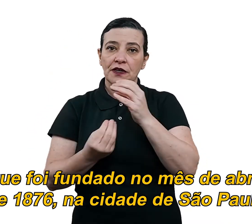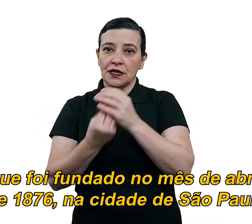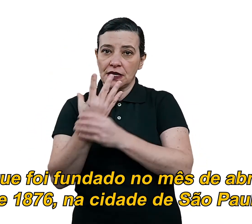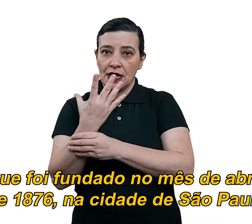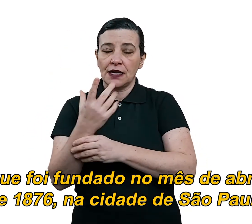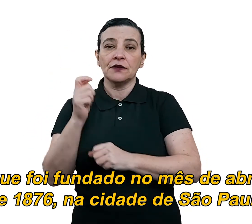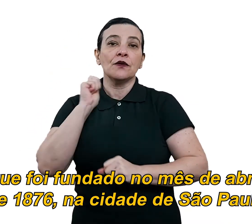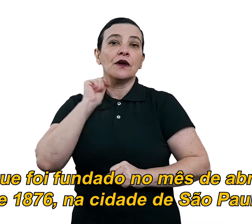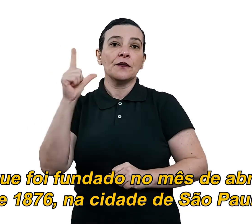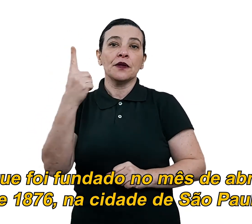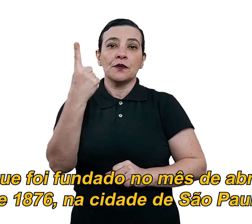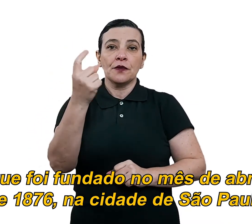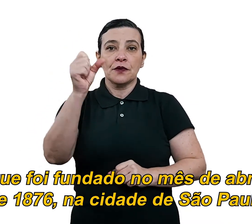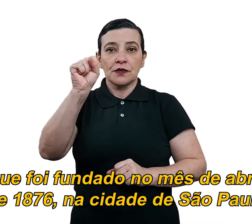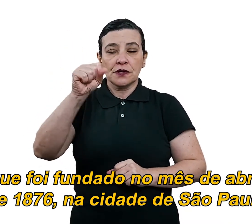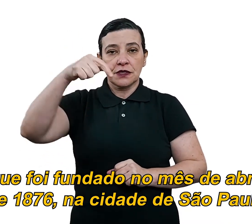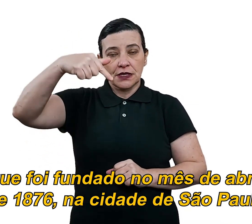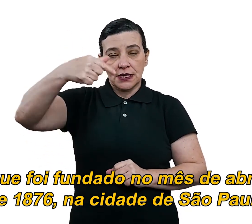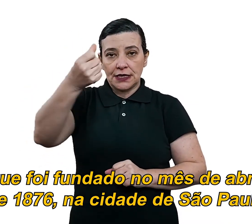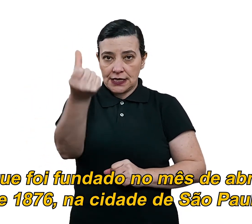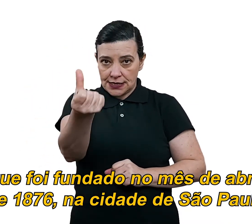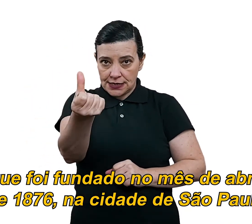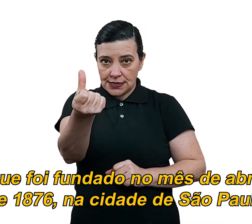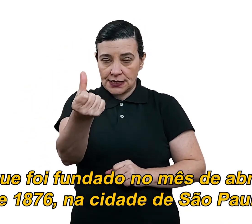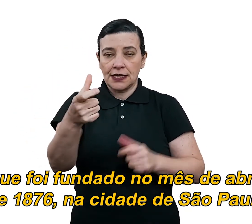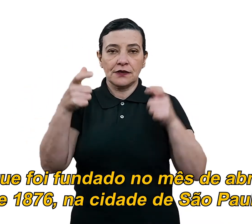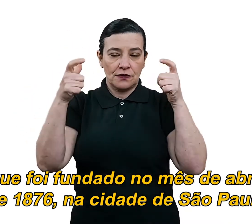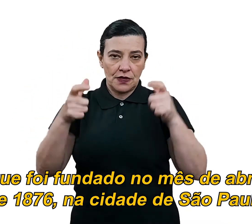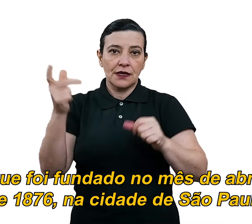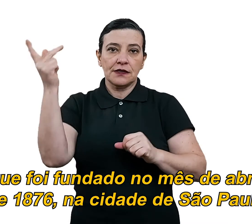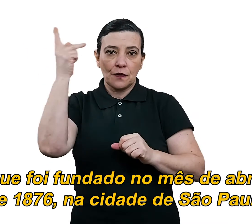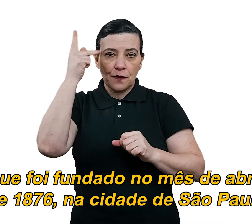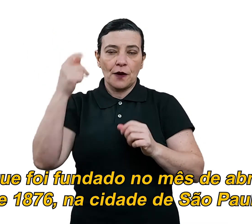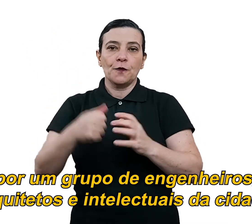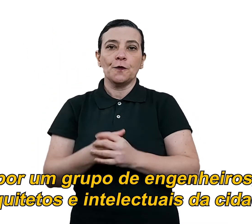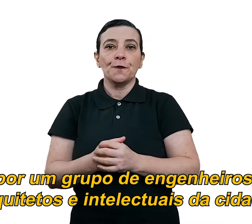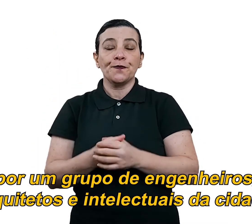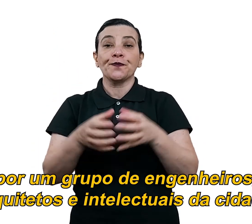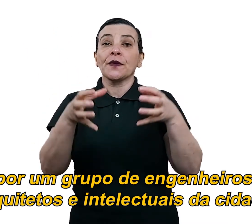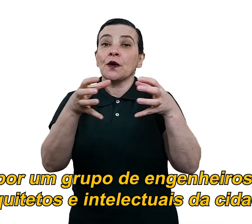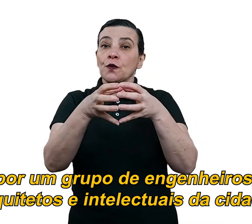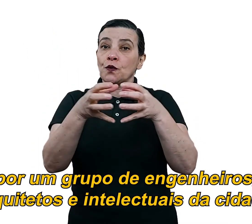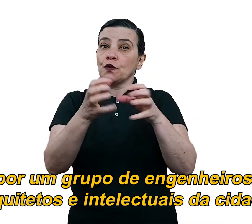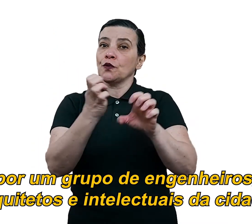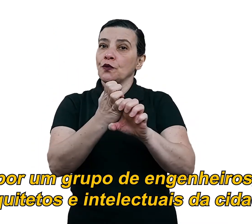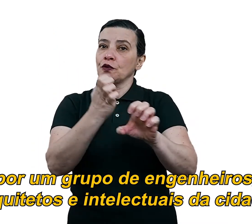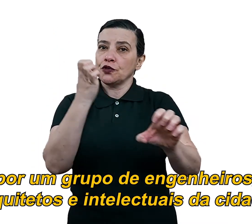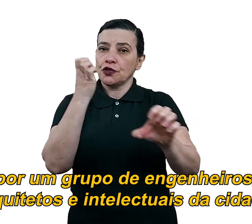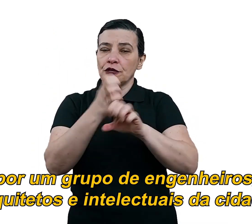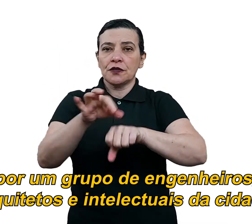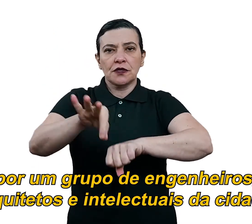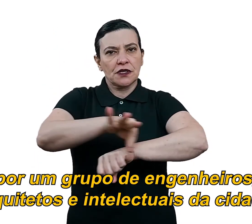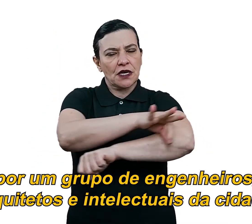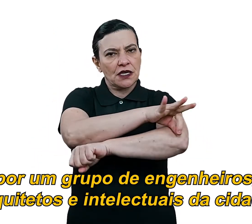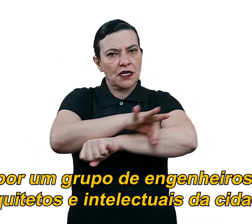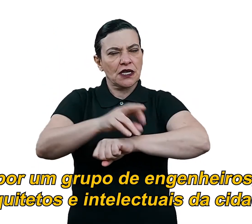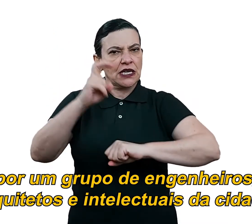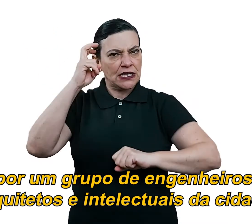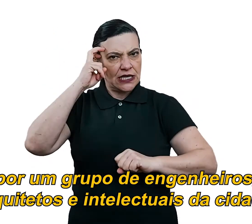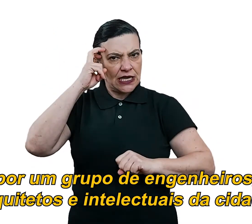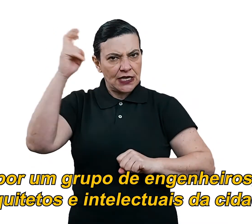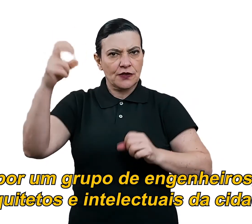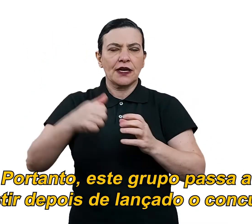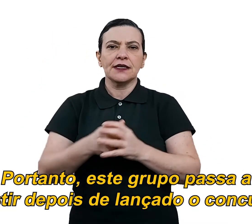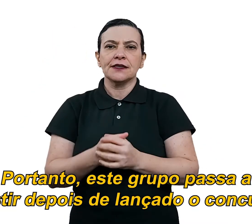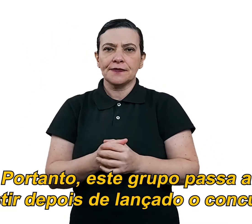foi fundado no mês de abril de 1876, na cidade de São Paulo, por um grupo de engenheiros, arquitetos e intelectuais